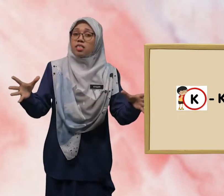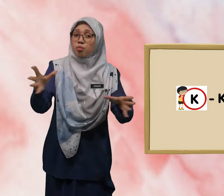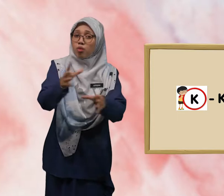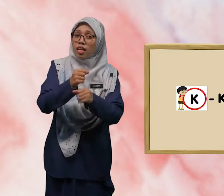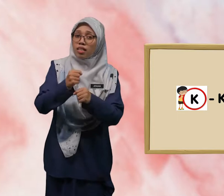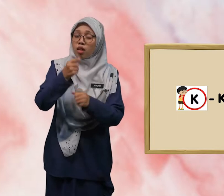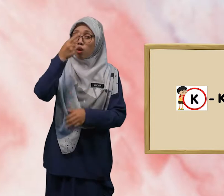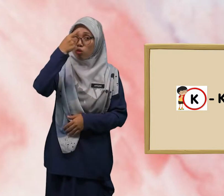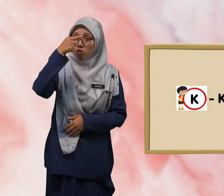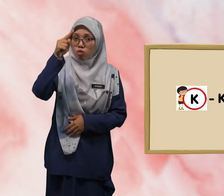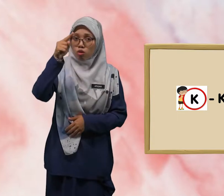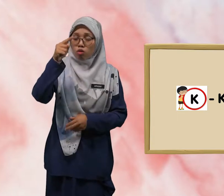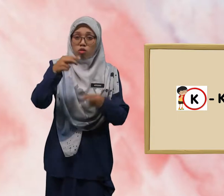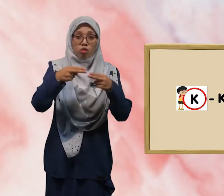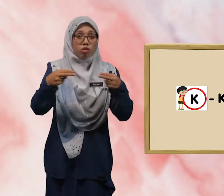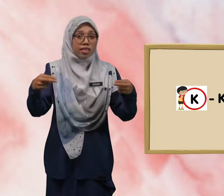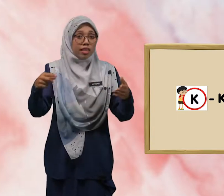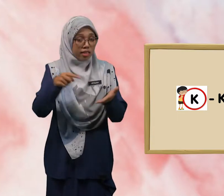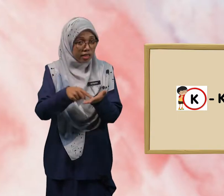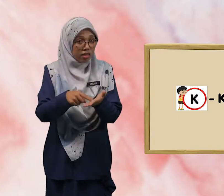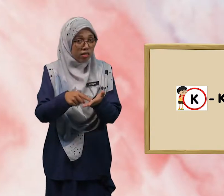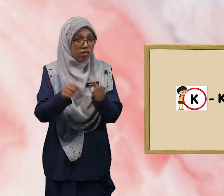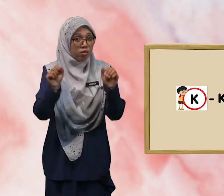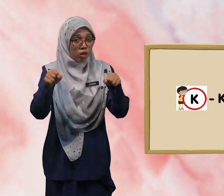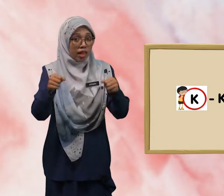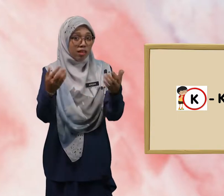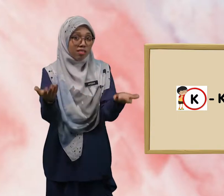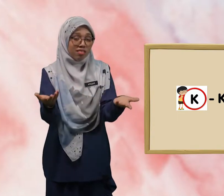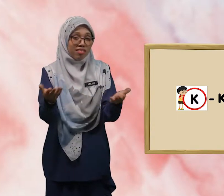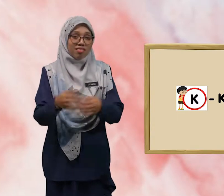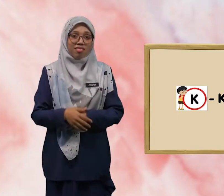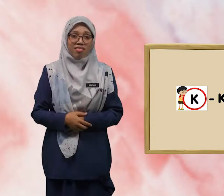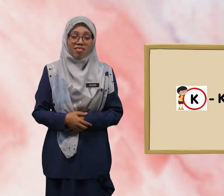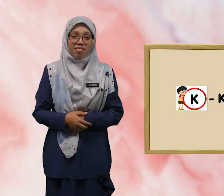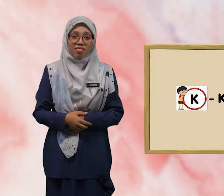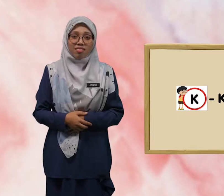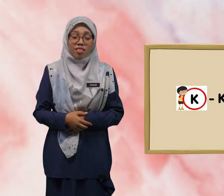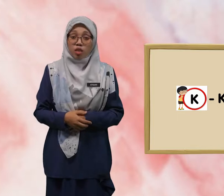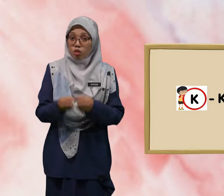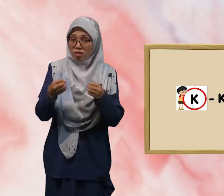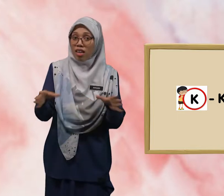kesimpulan untuk ulasan ini mulai sudah